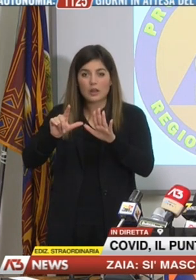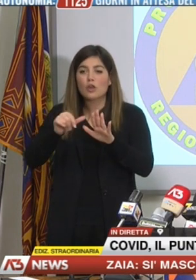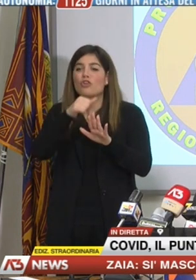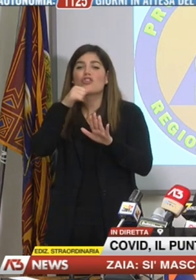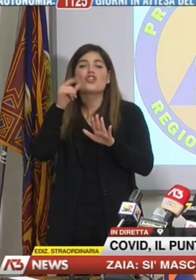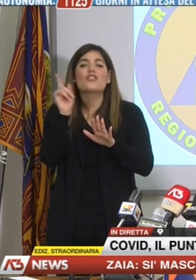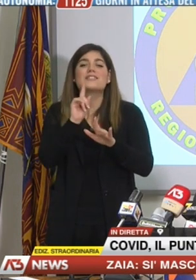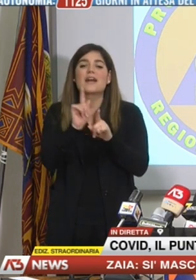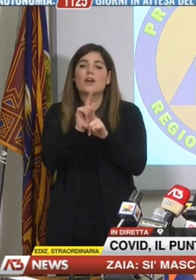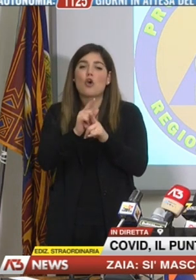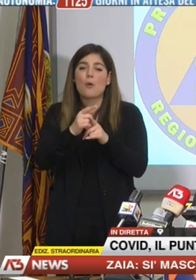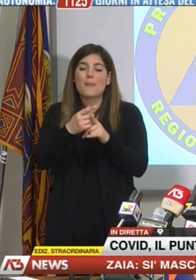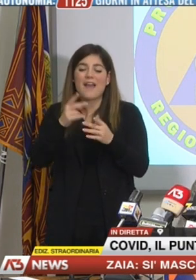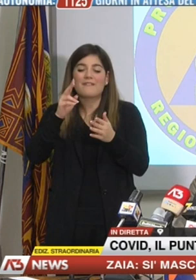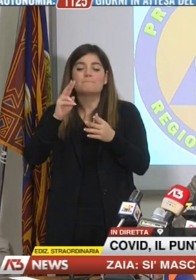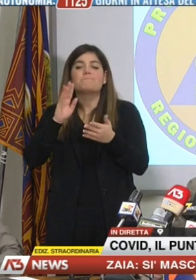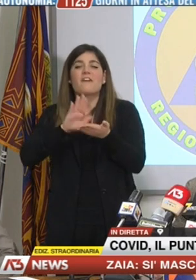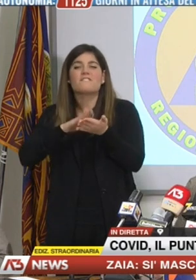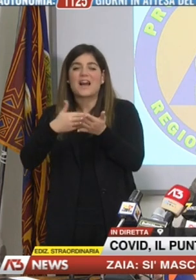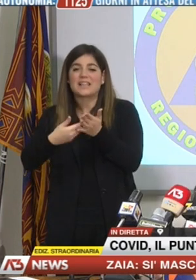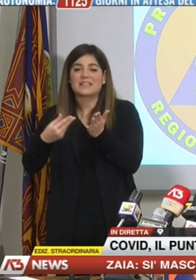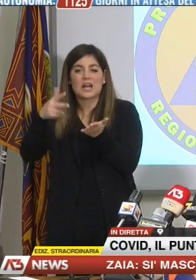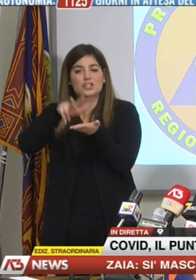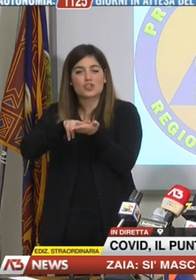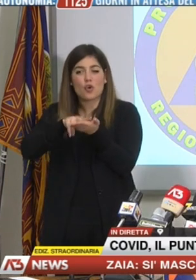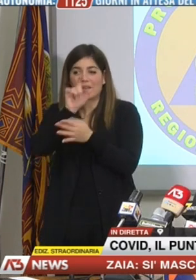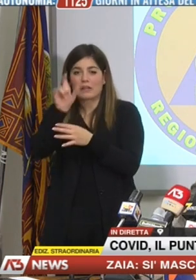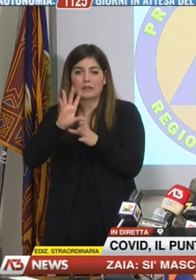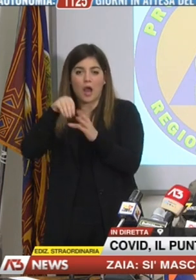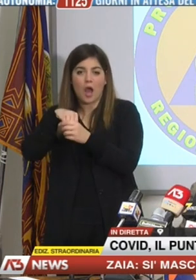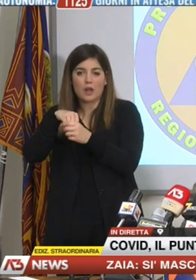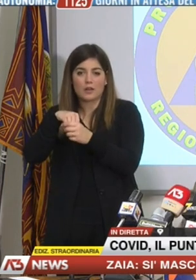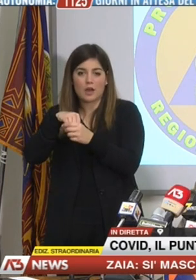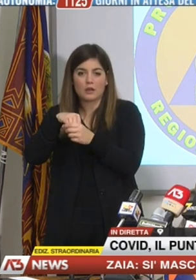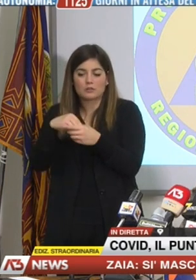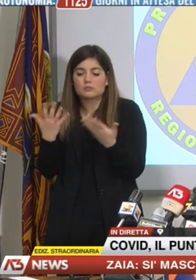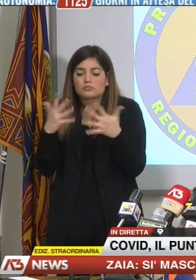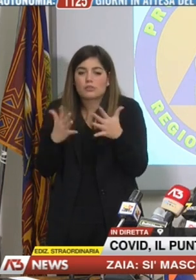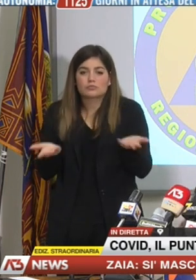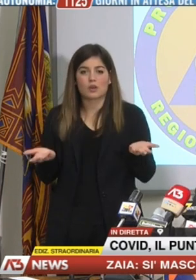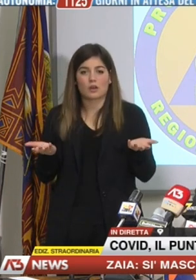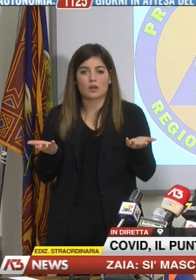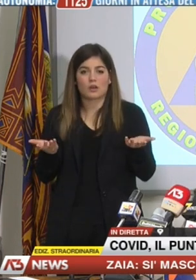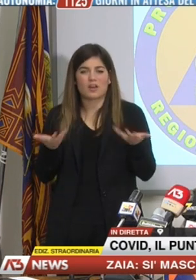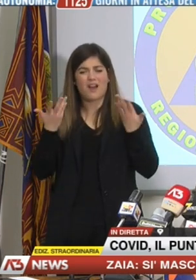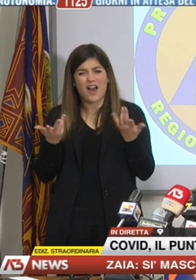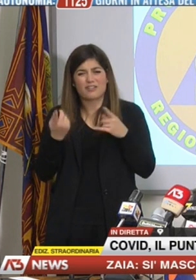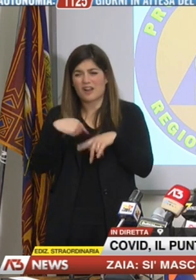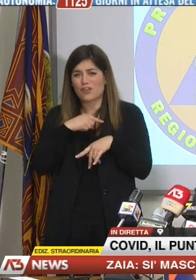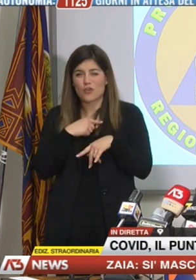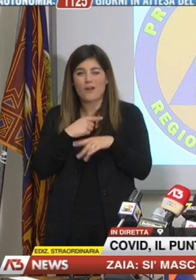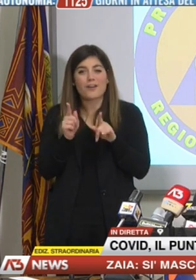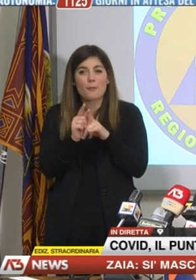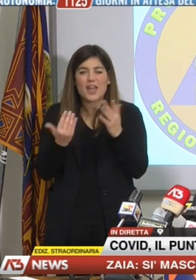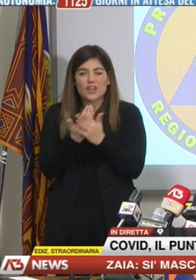Italia. Allora, vedo un dibattito che a volte sembra lunare su queste innovazioni che noi cerchiamo di